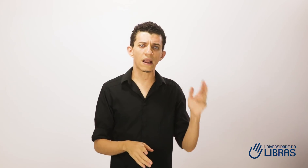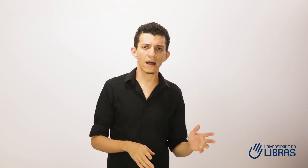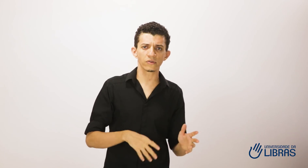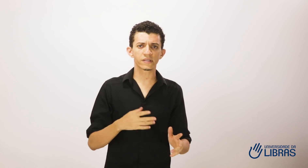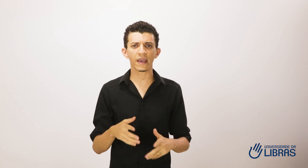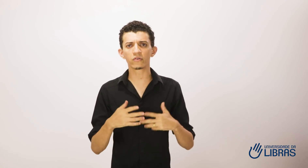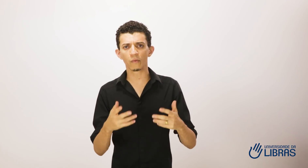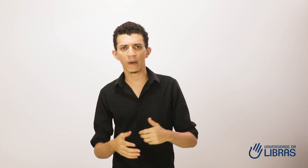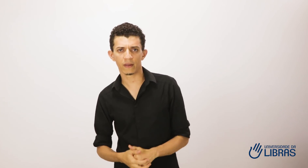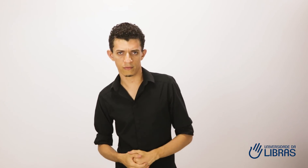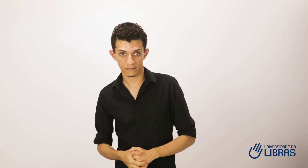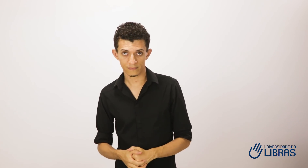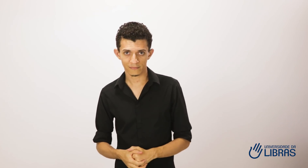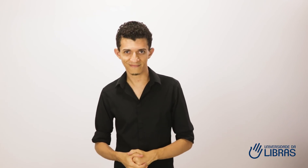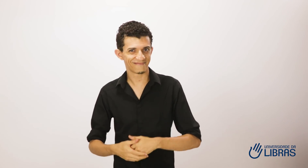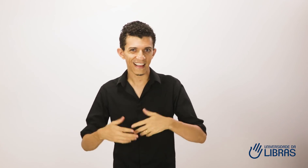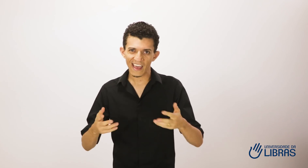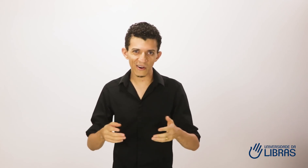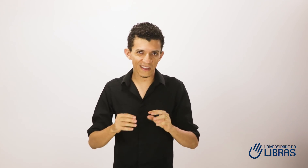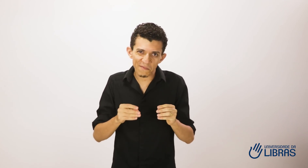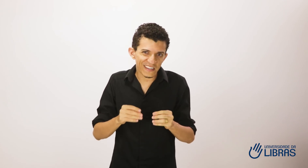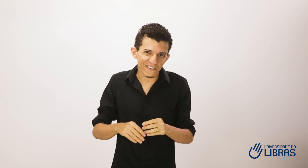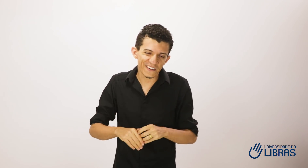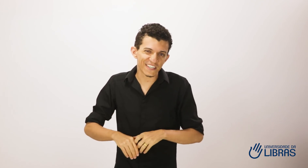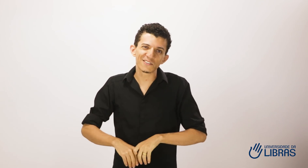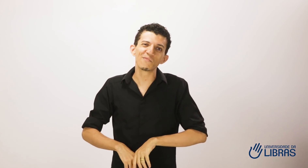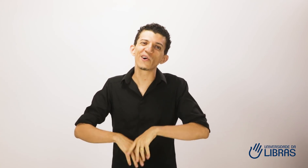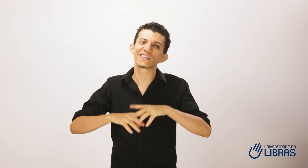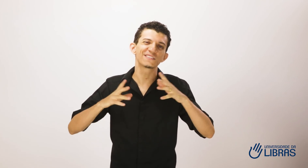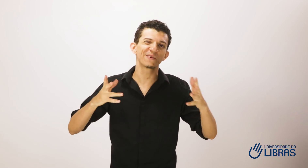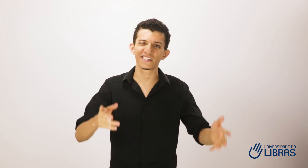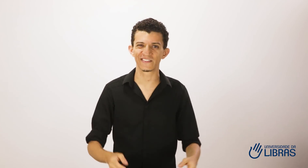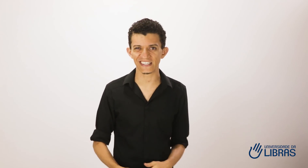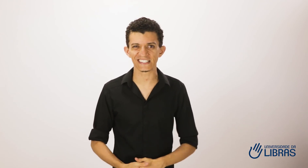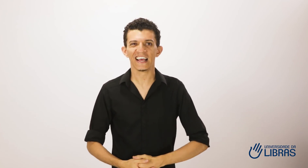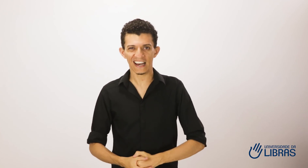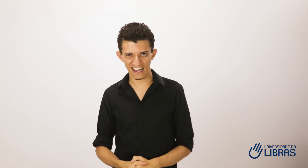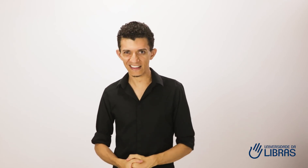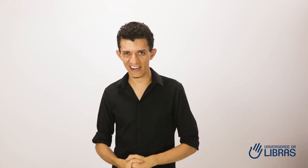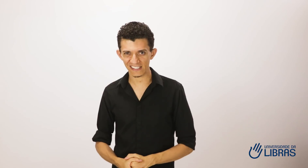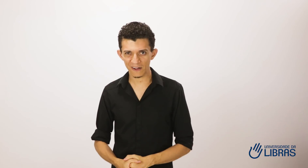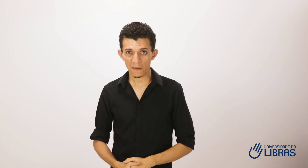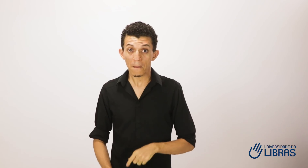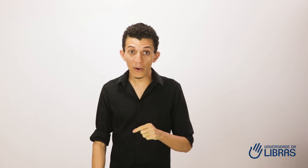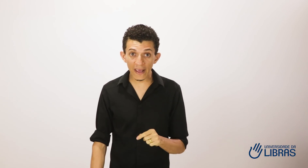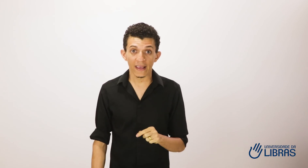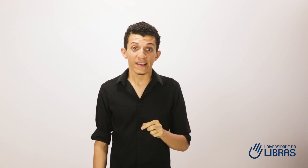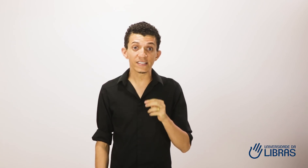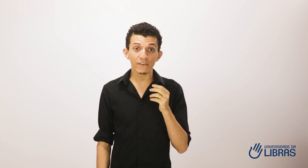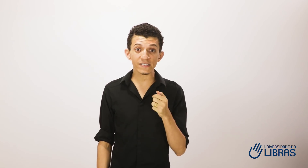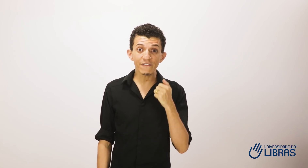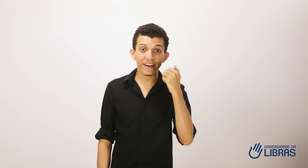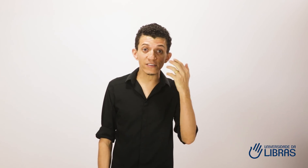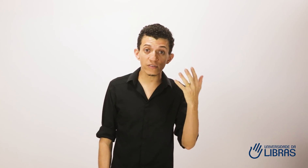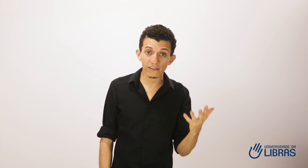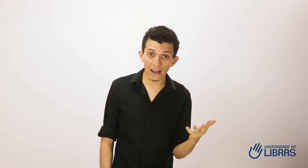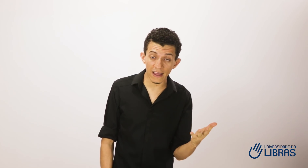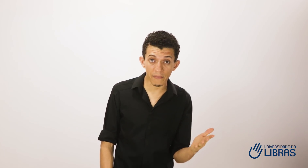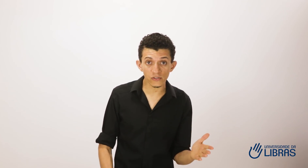lado esquerdo do peito. Eu também já fiz isso muitas e muitas vezes lá atrás. Porém, se você ficar estudando a Libras